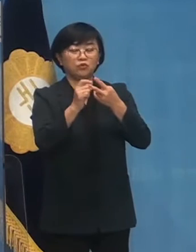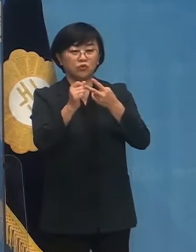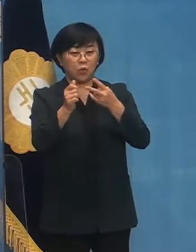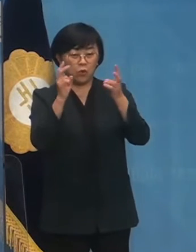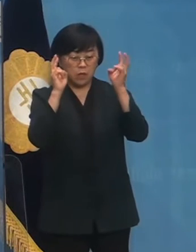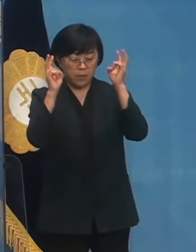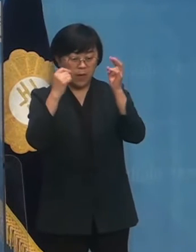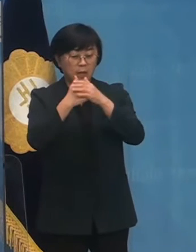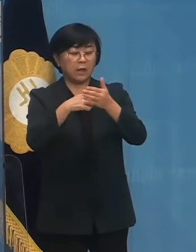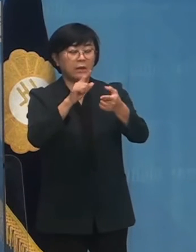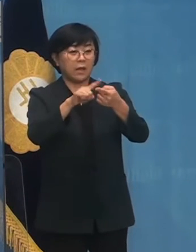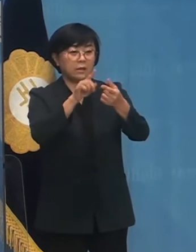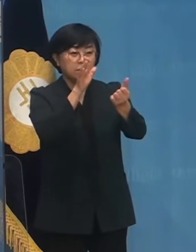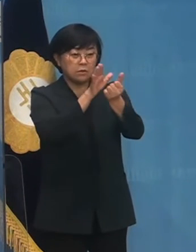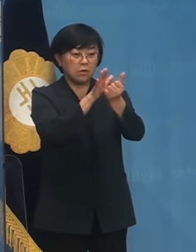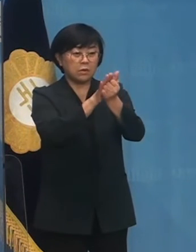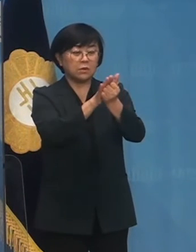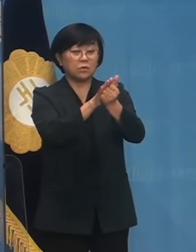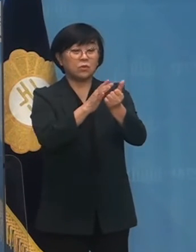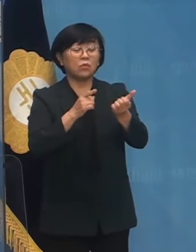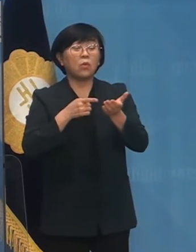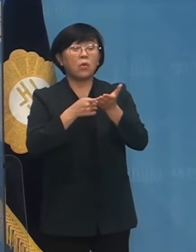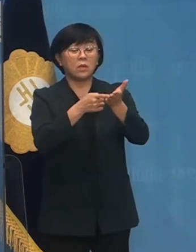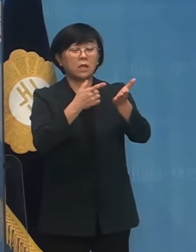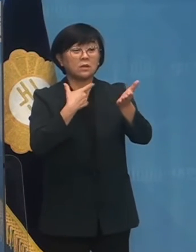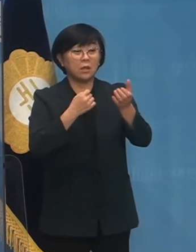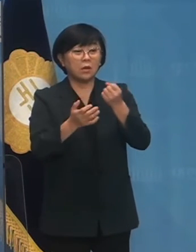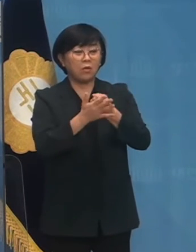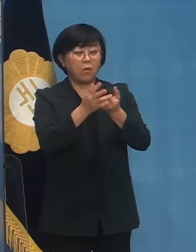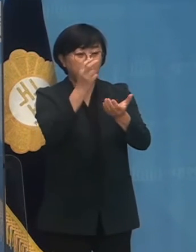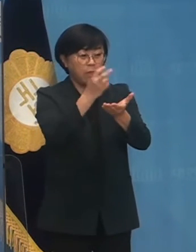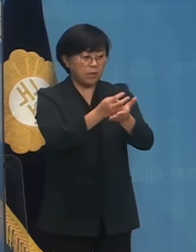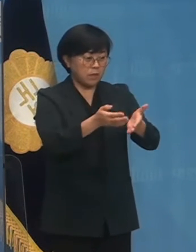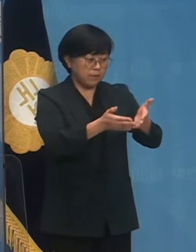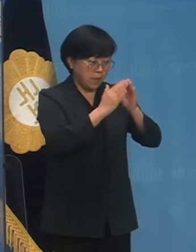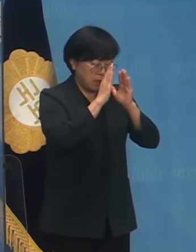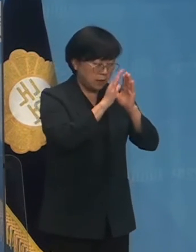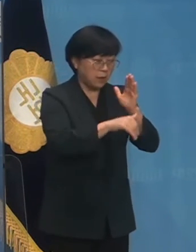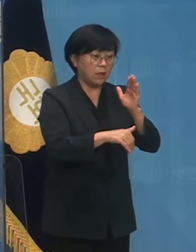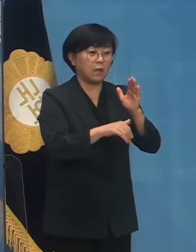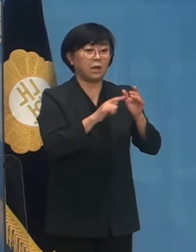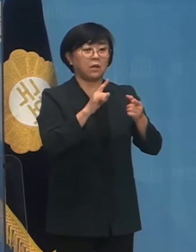중소기업에 대한 지원을 요구한 바 있고 법을 만들 당시에도